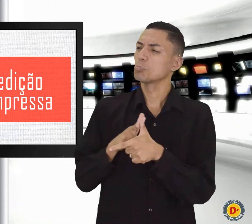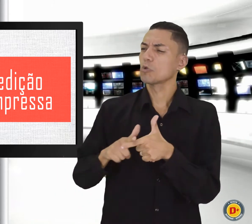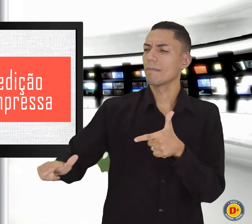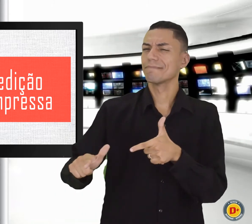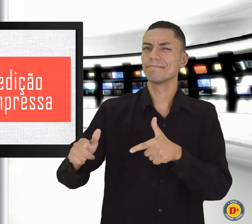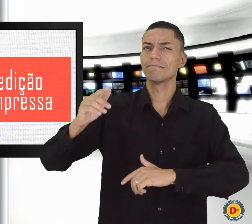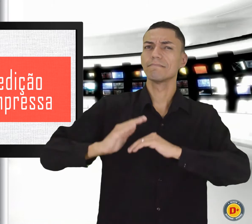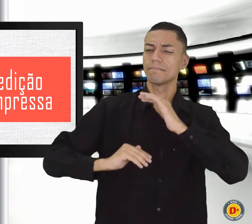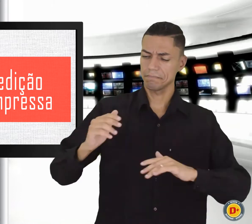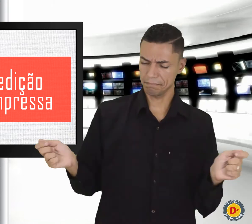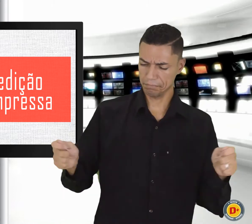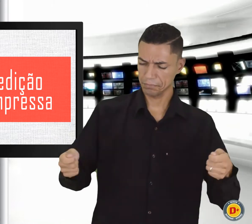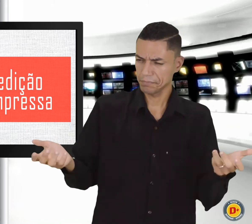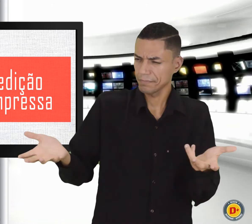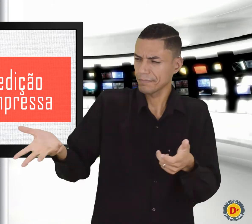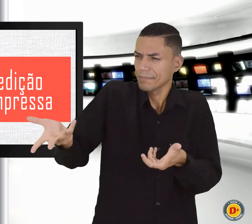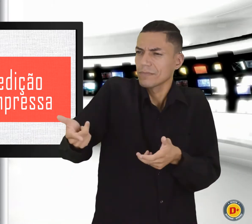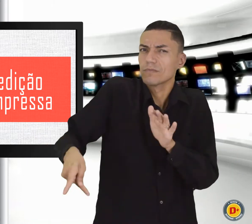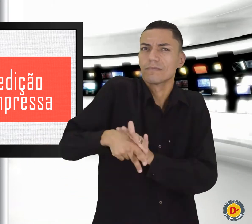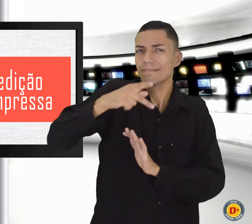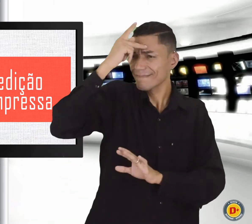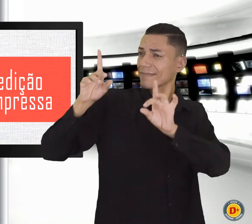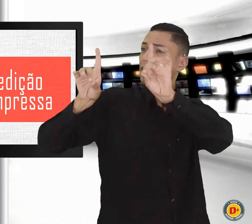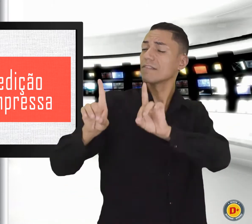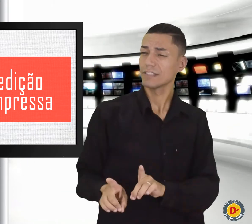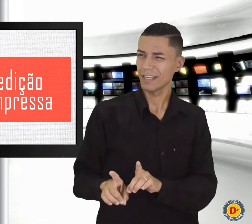para enfrentar o mercado competitivo em igualdade de condições?